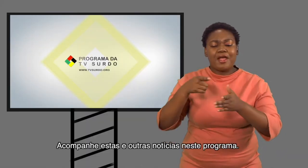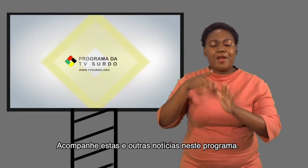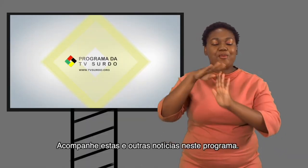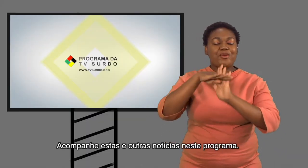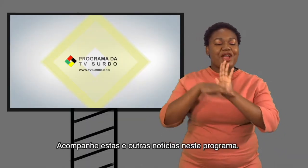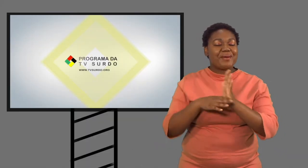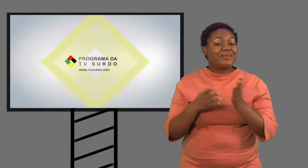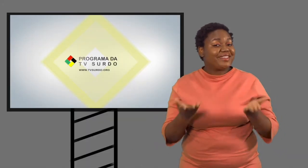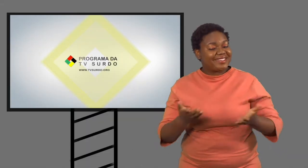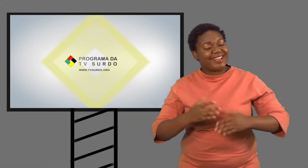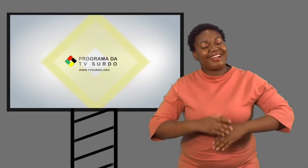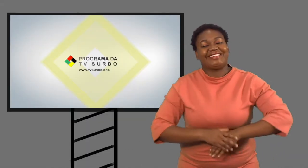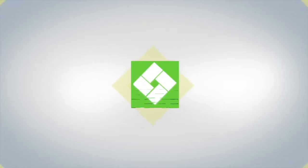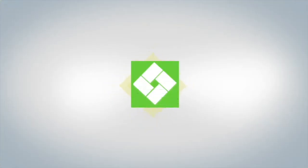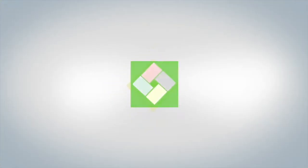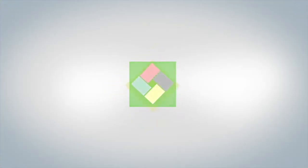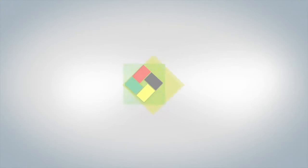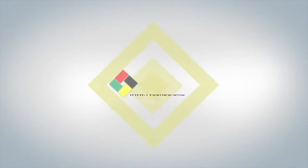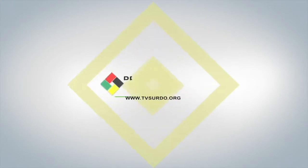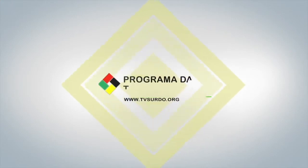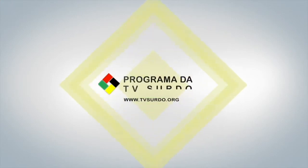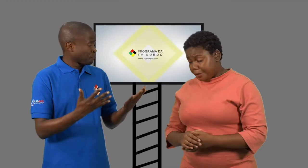neste programa.